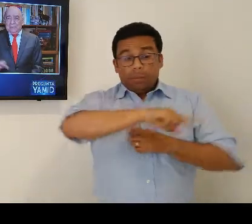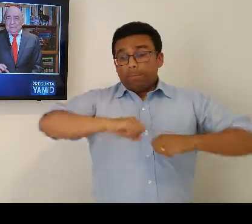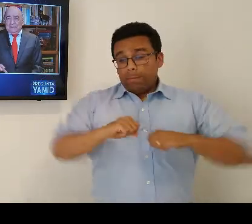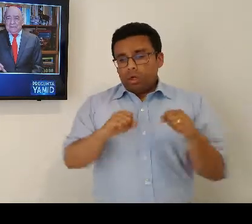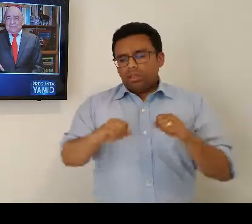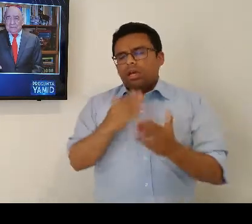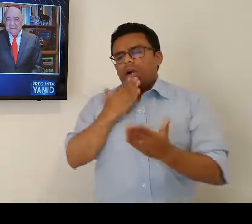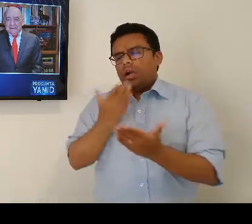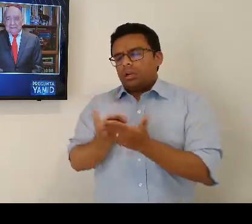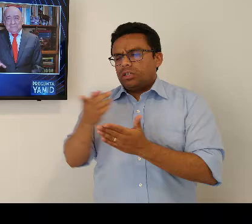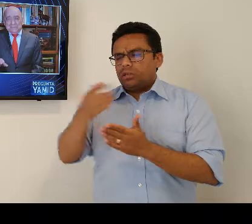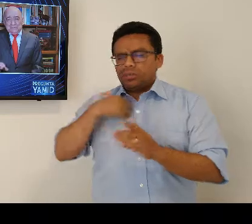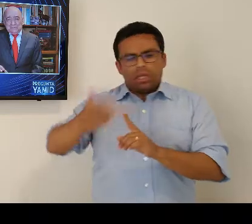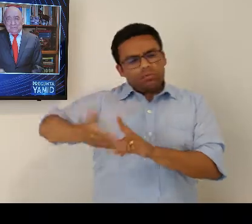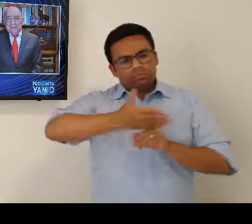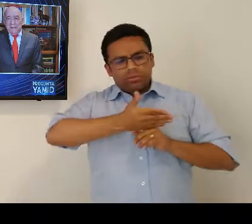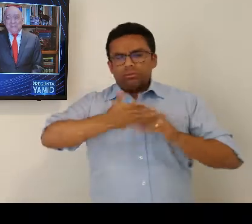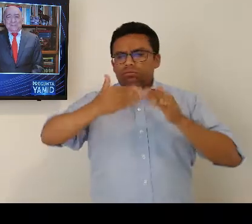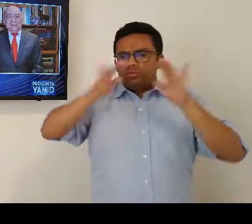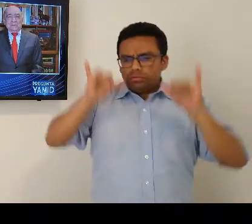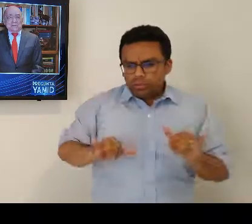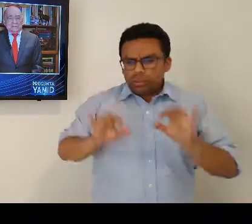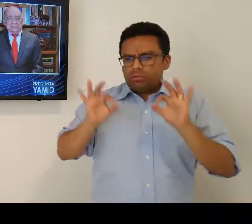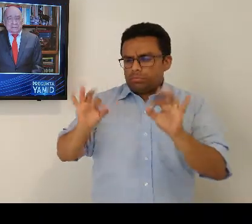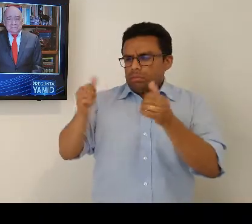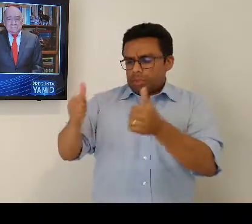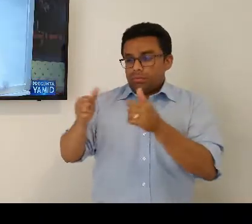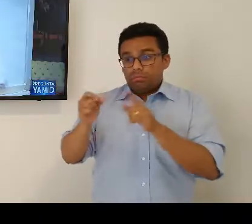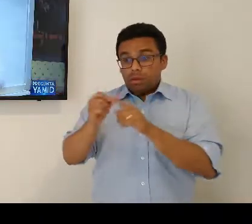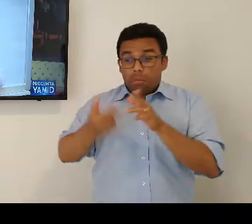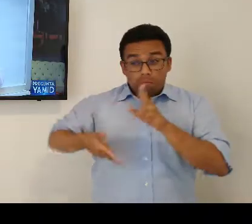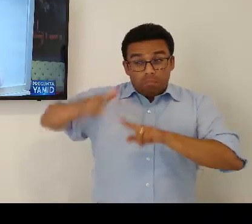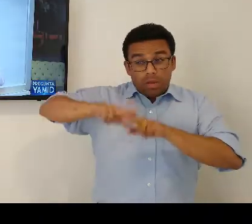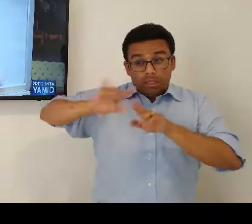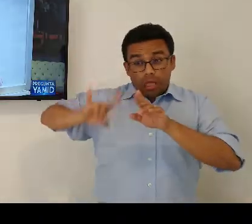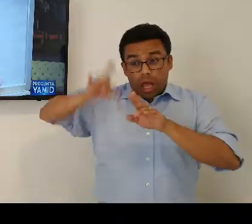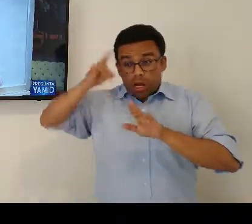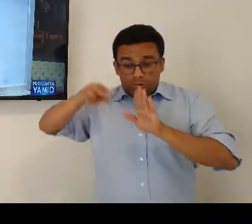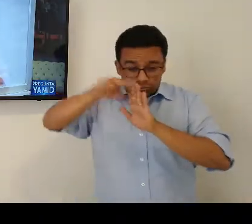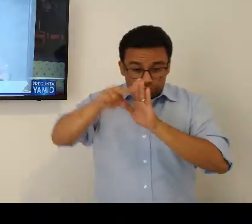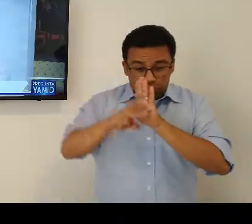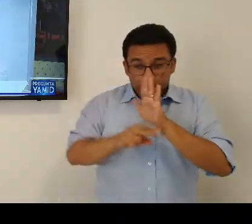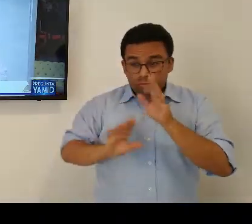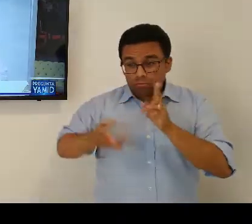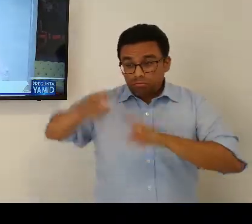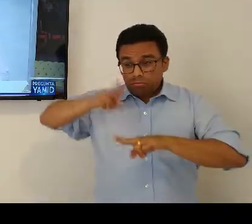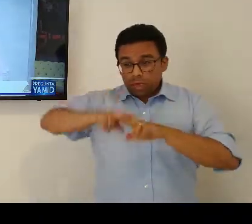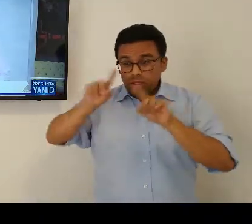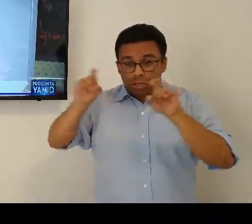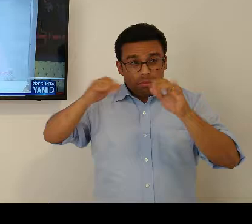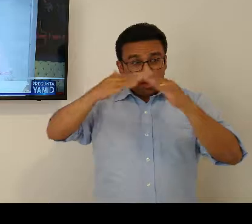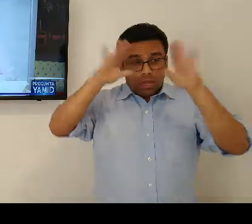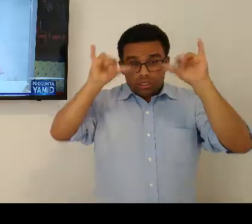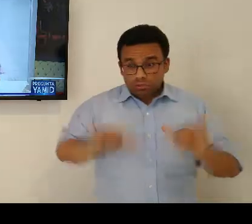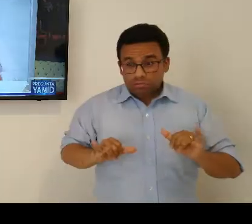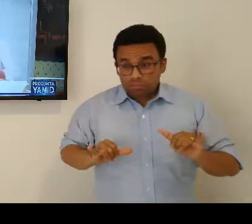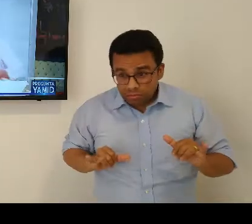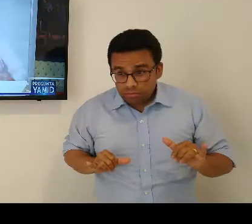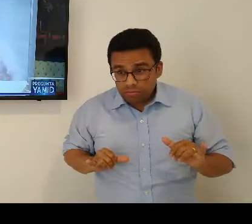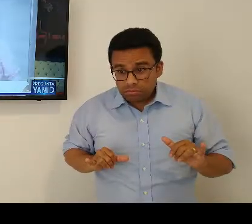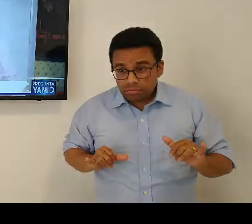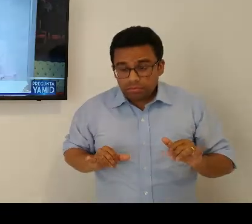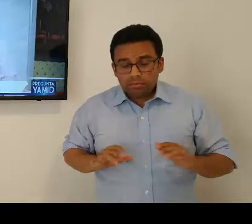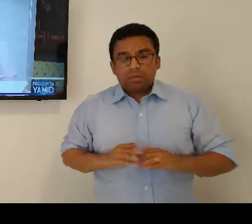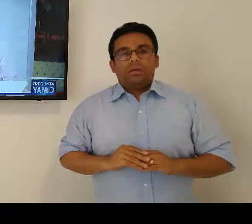otra norma similar de prevención ha pensado usted? En este momento, más que normas de